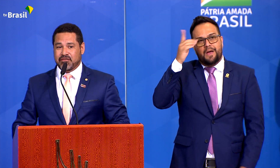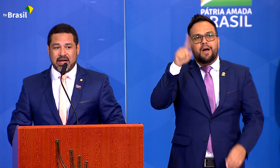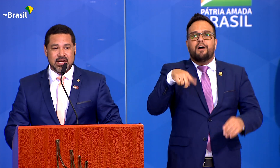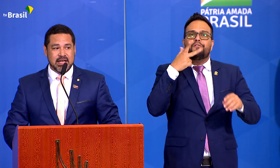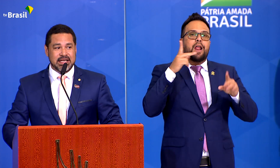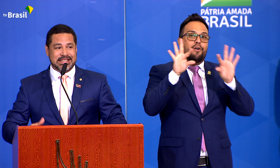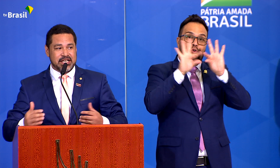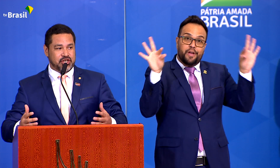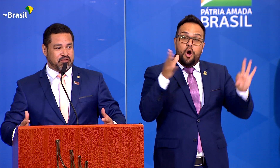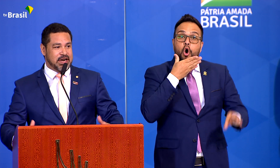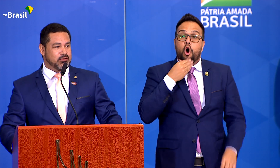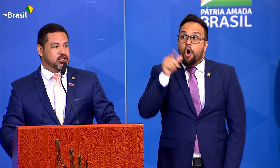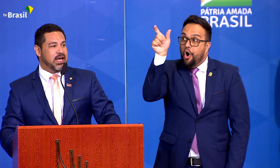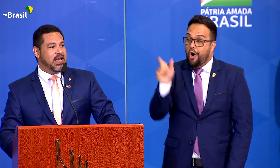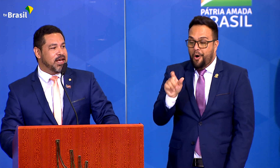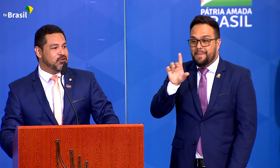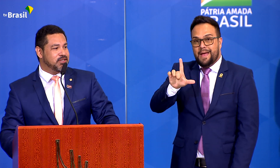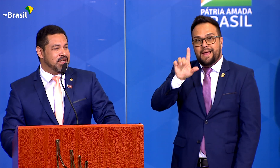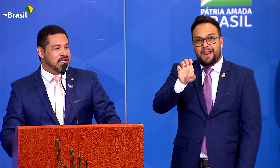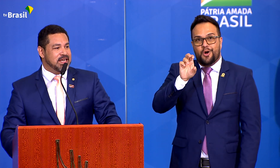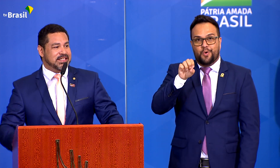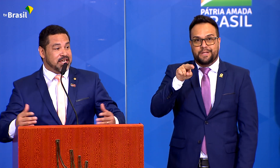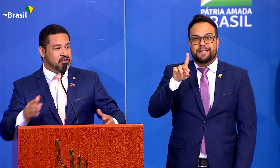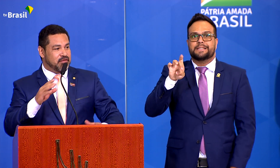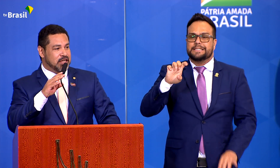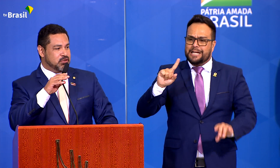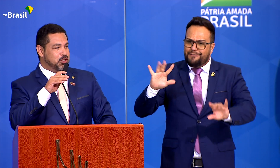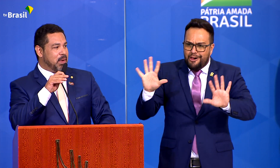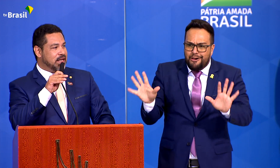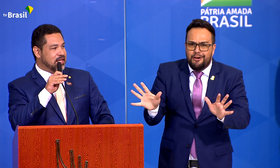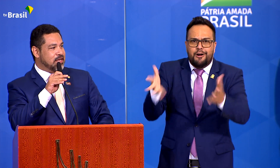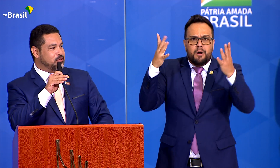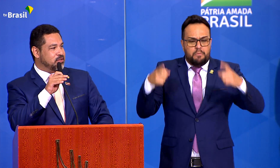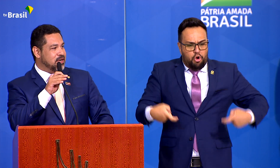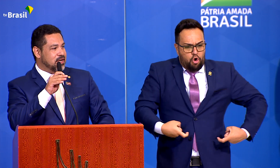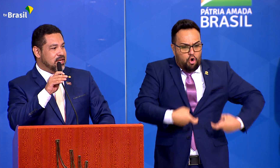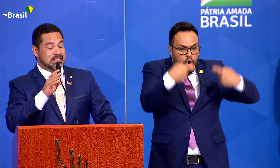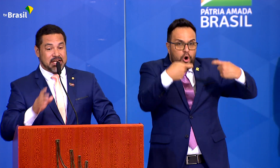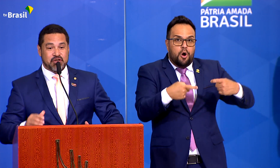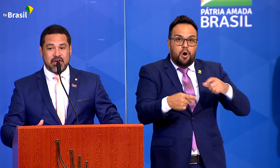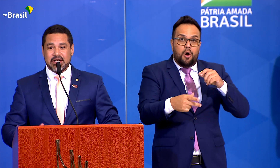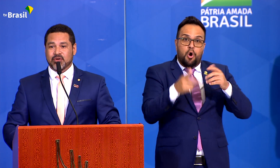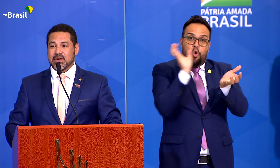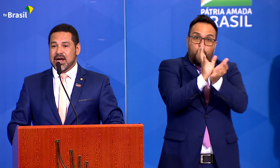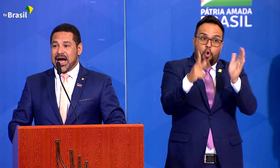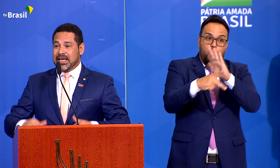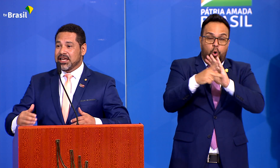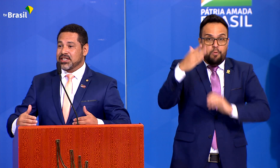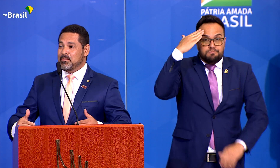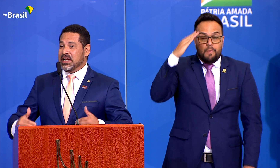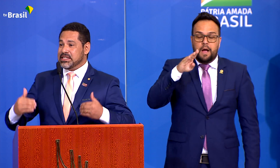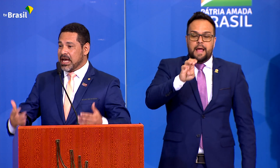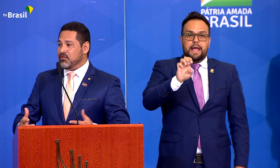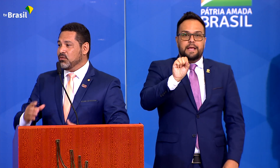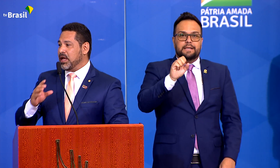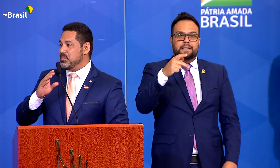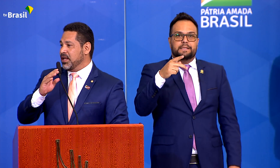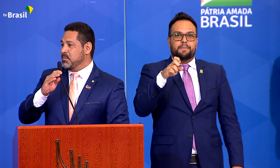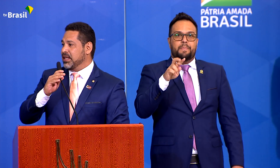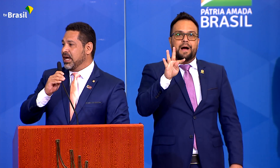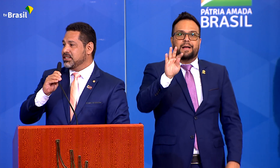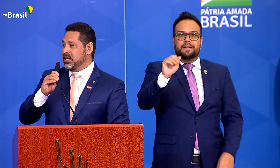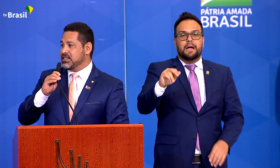Leônidas estava e quando os guerreiros incentivando os espartanos incentivando aqueles que